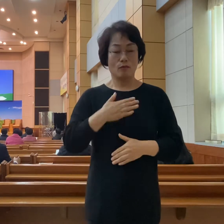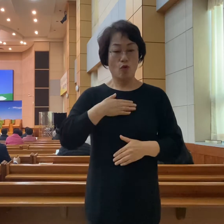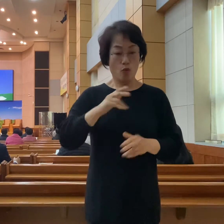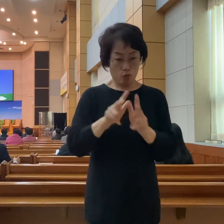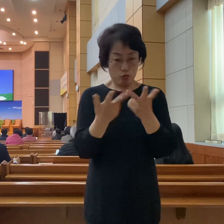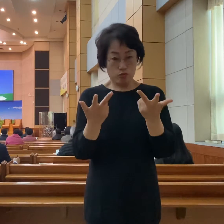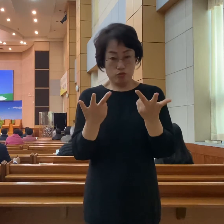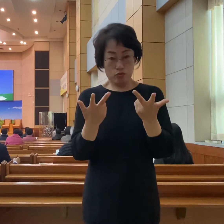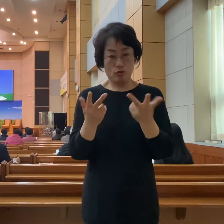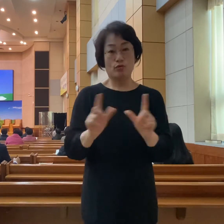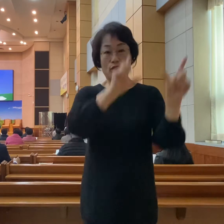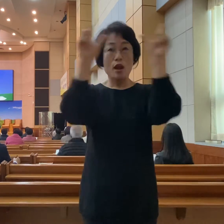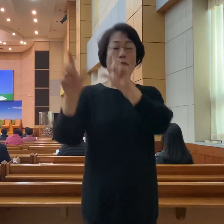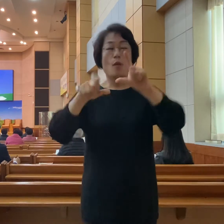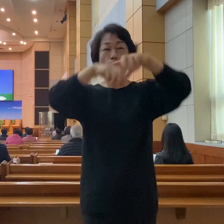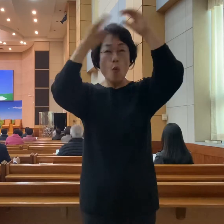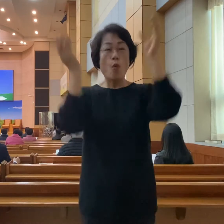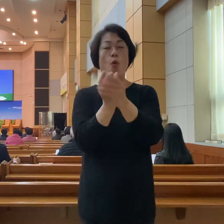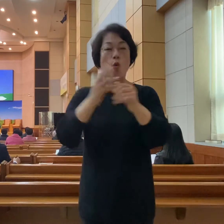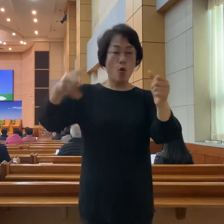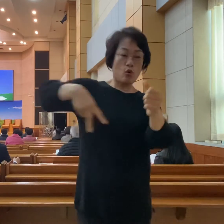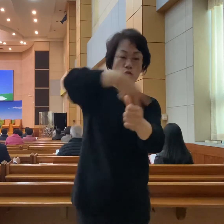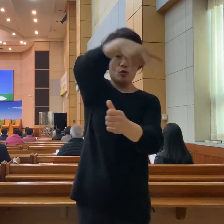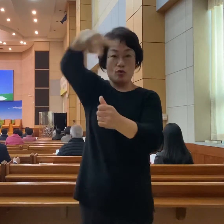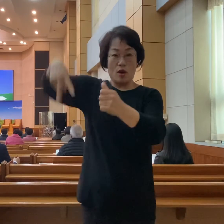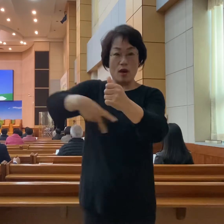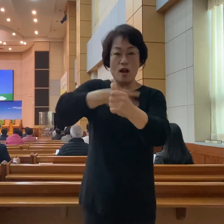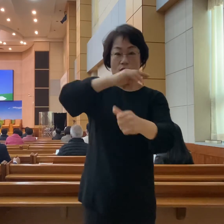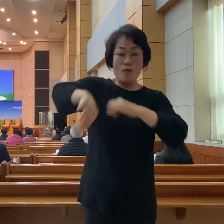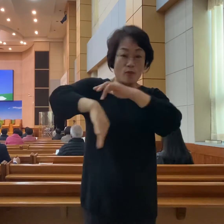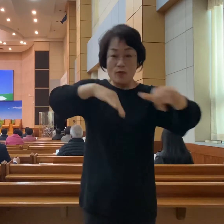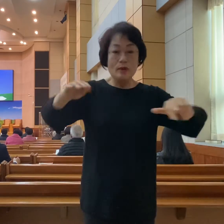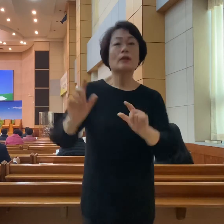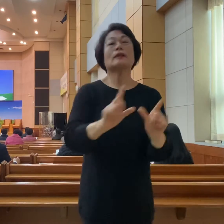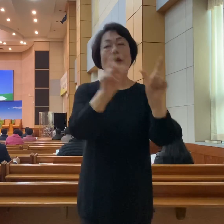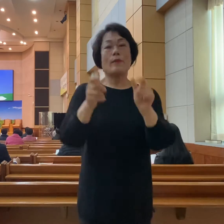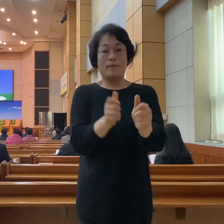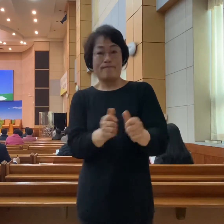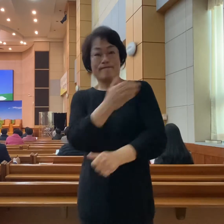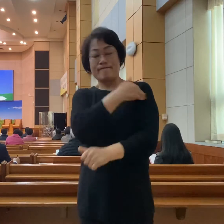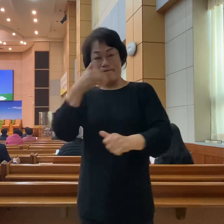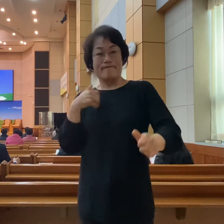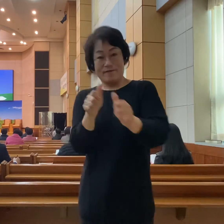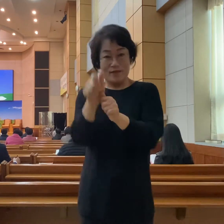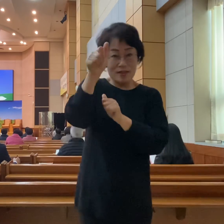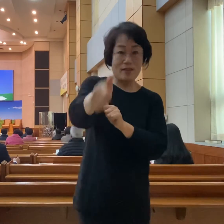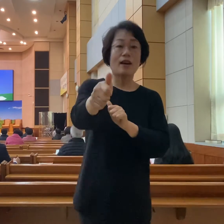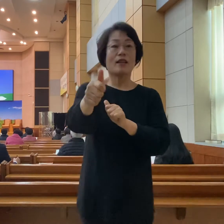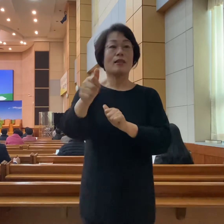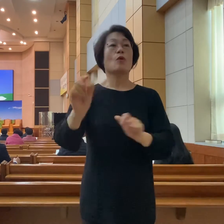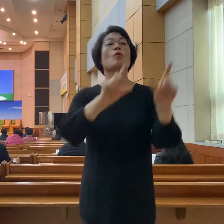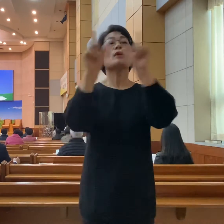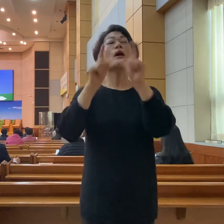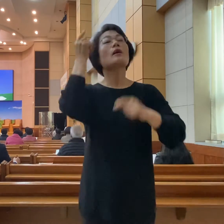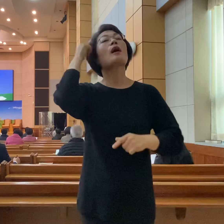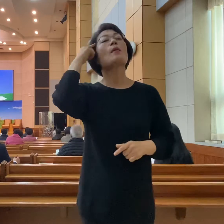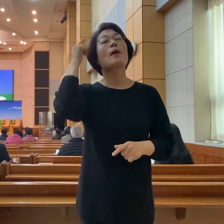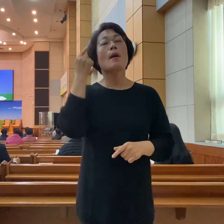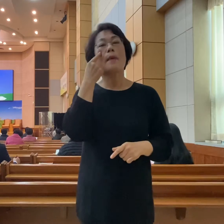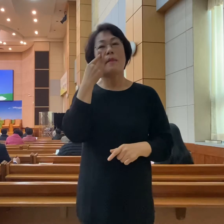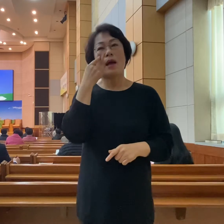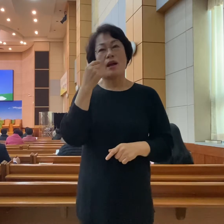자기가 이 삶의 모든 저항들을 헤쳐나간다고 한번 생각해 보세요. 그 인생이 정말로 힘든